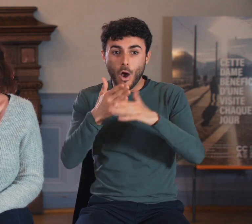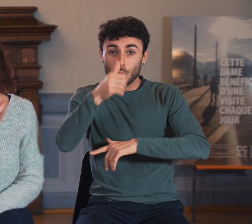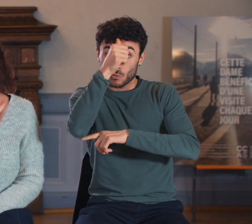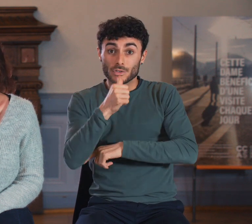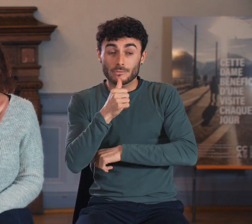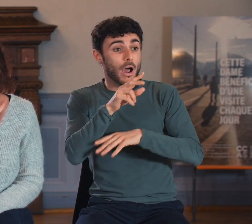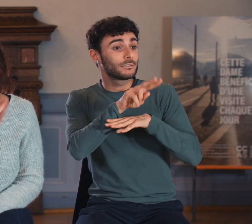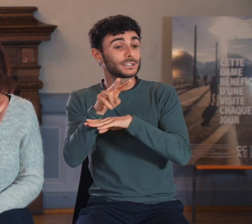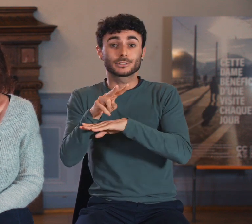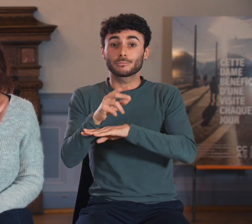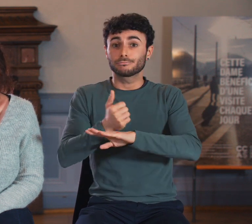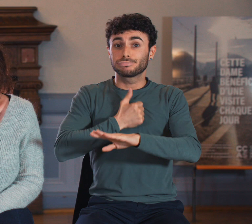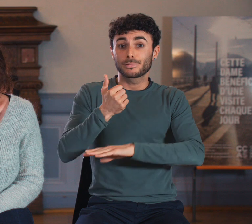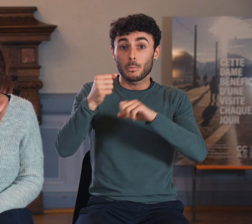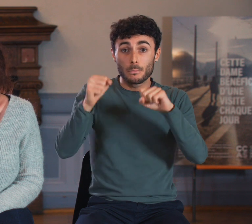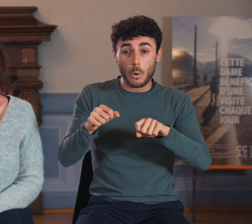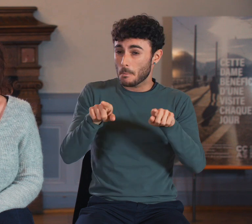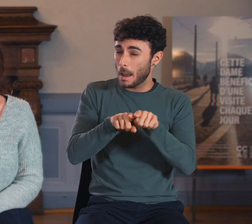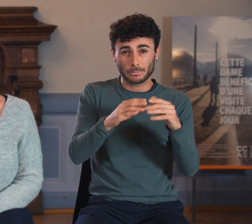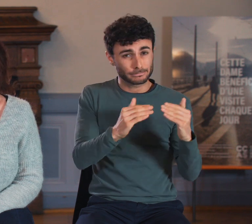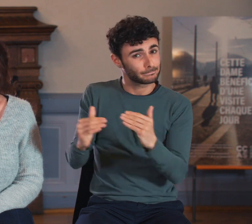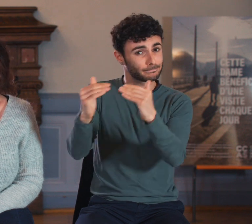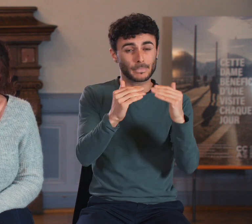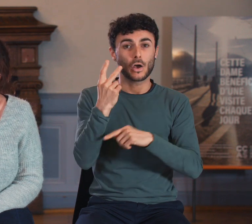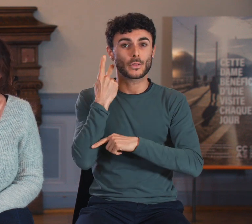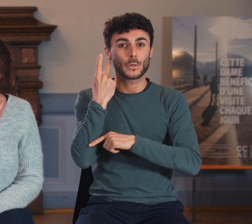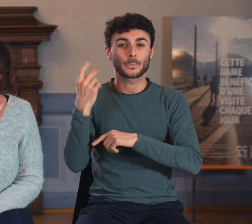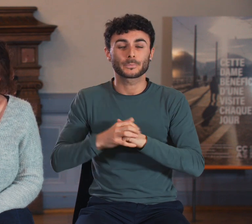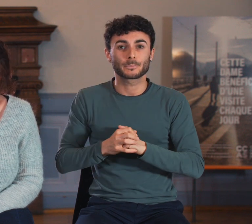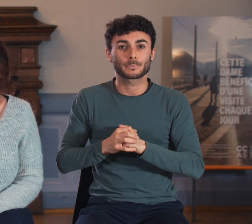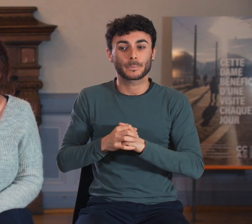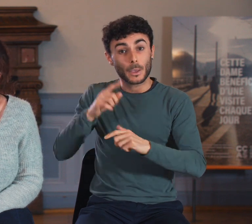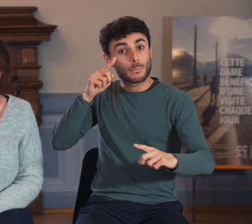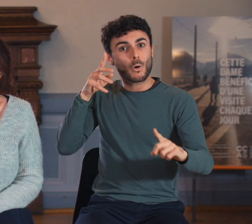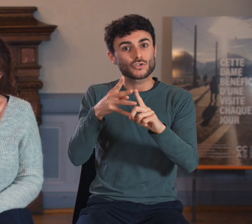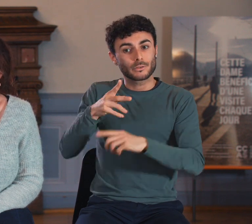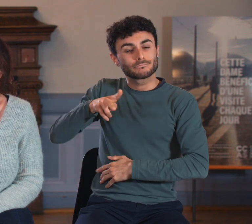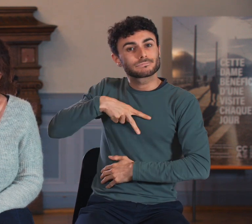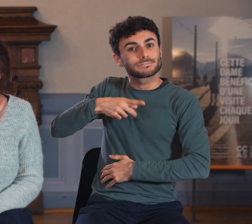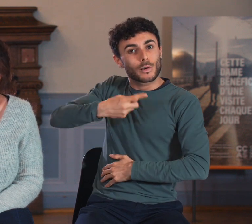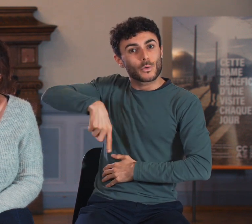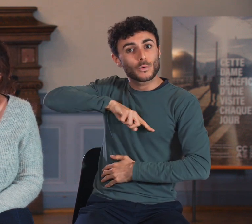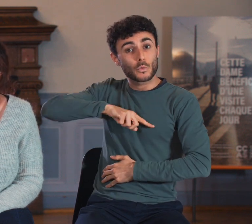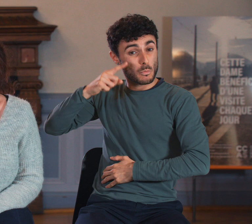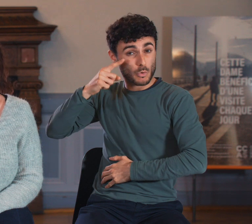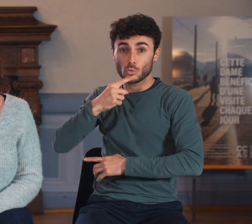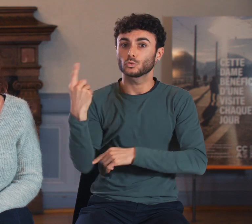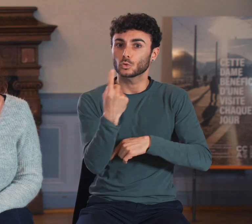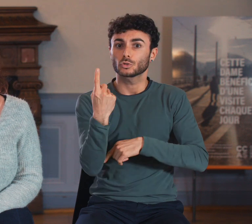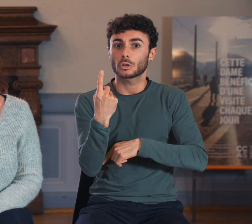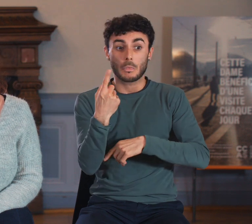au même titre que toutes les personnes entendent notre projet s'adresse à tout le monde à tous les partenaires institutionnels